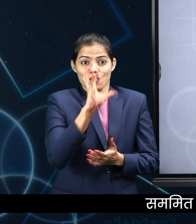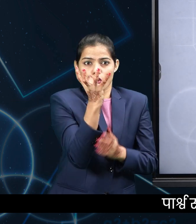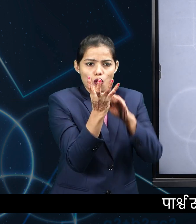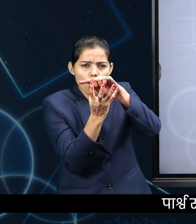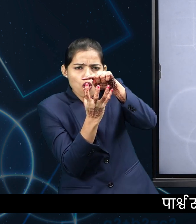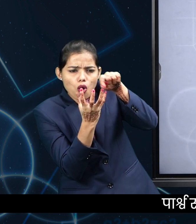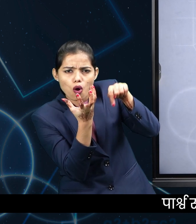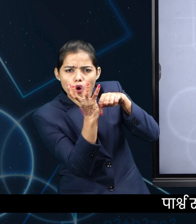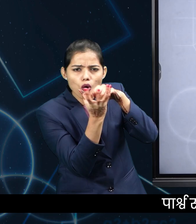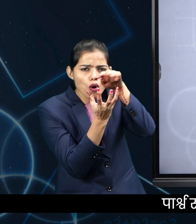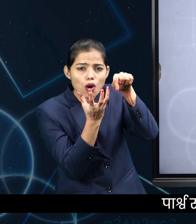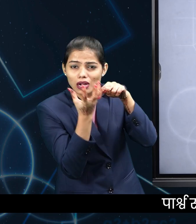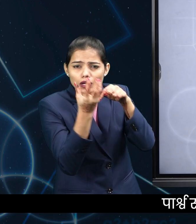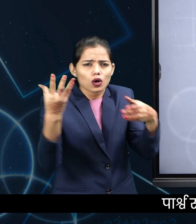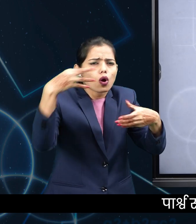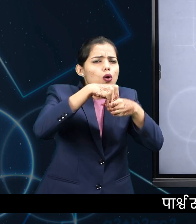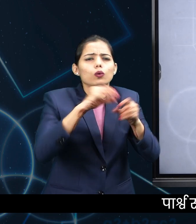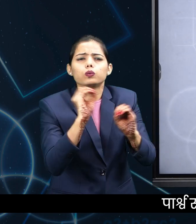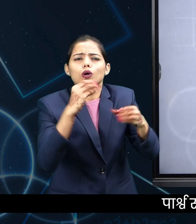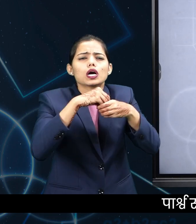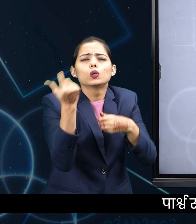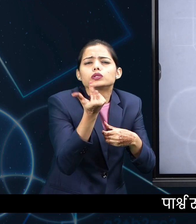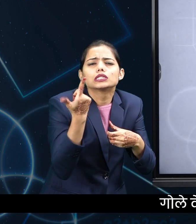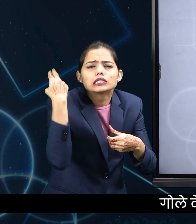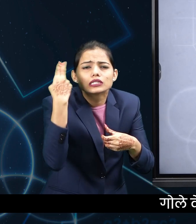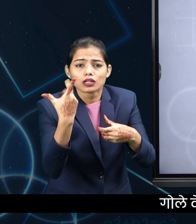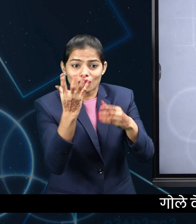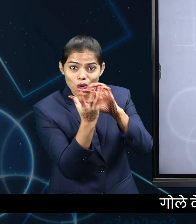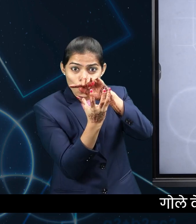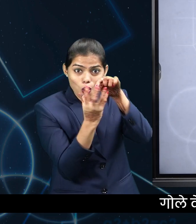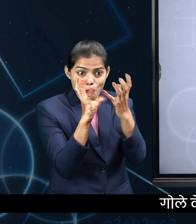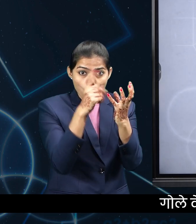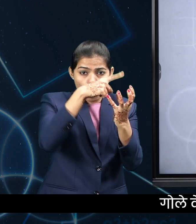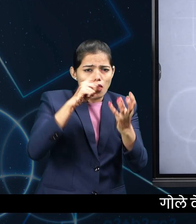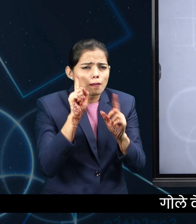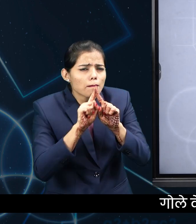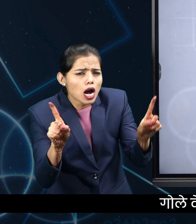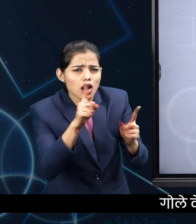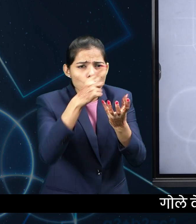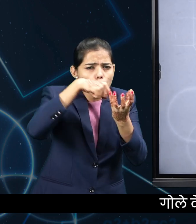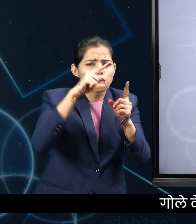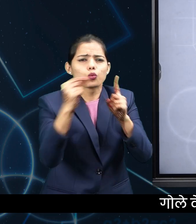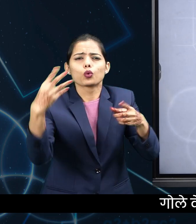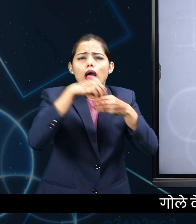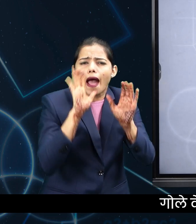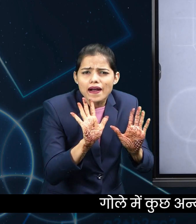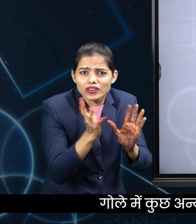स्पर्श सतह क्षेत्र का उपयोग आमतौर पर लोग गले के लिए नहीं किया जाता है, क्योंकि